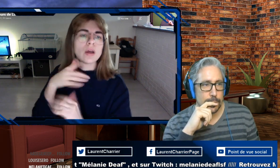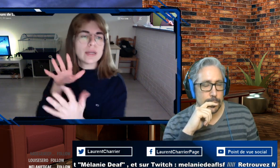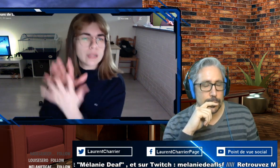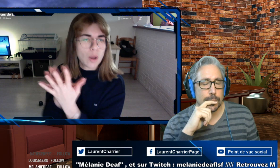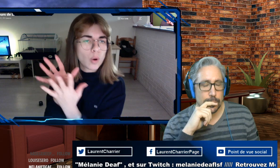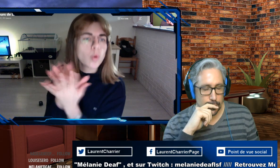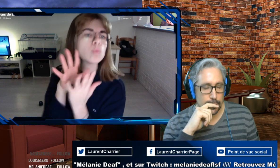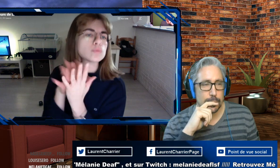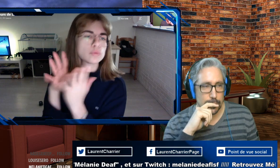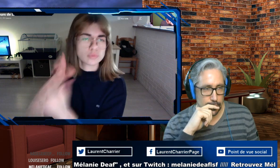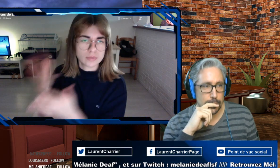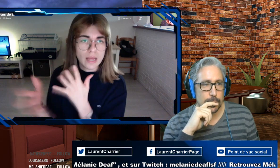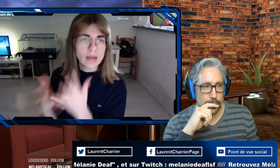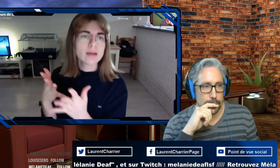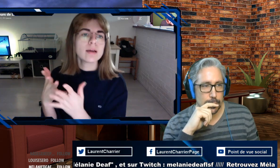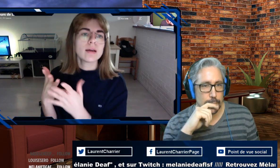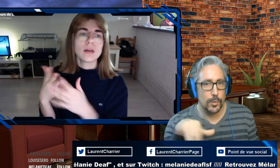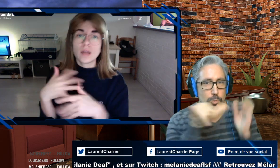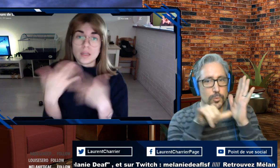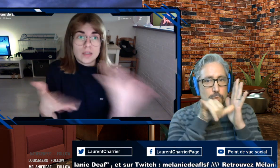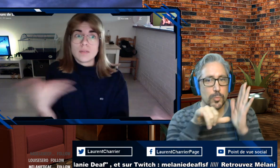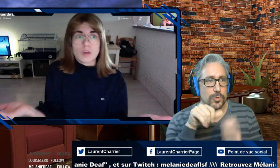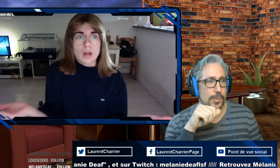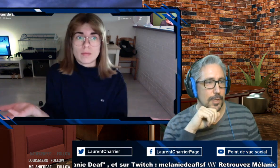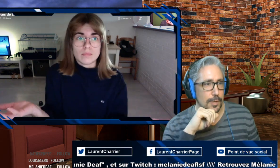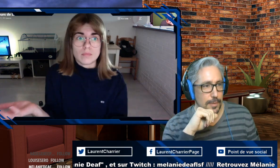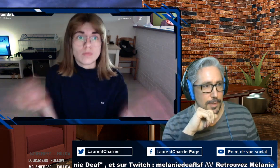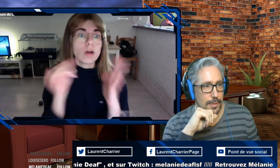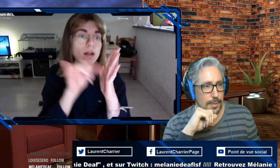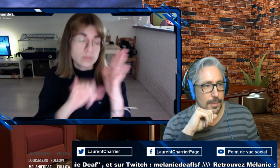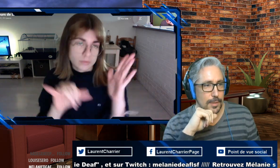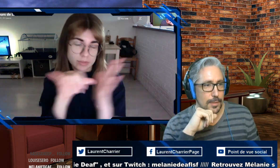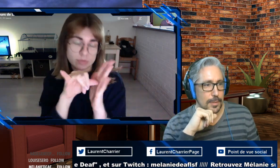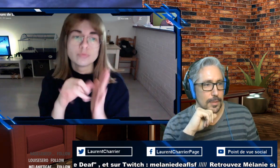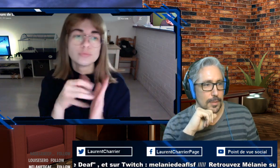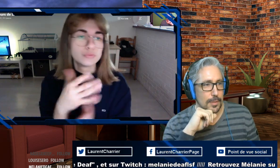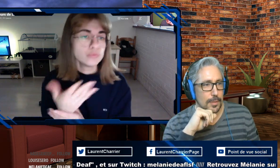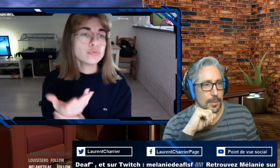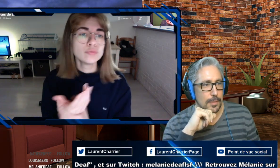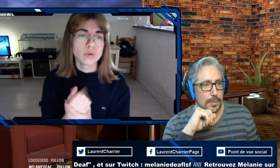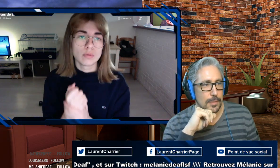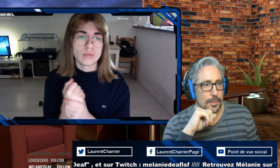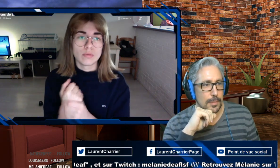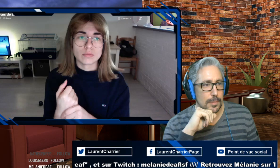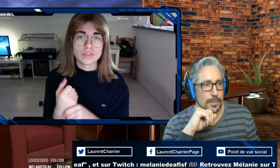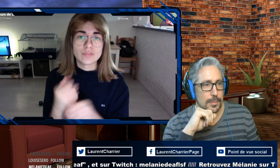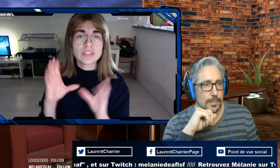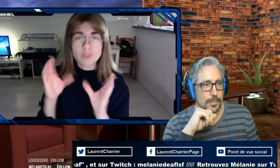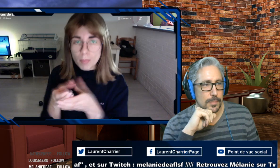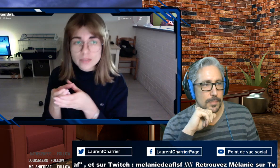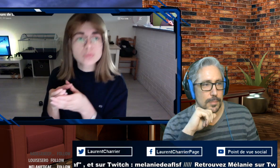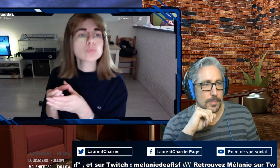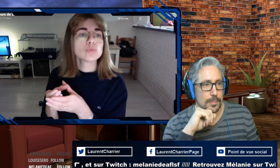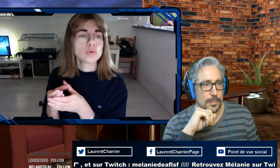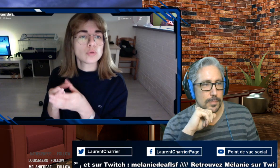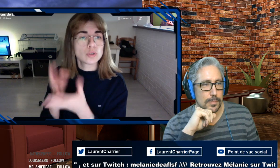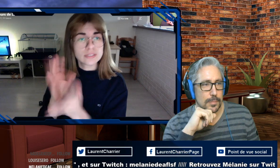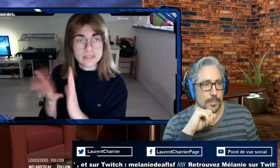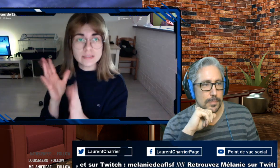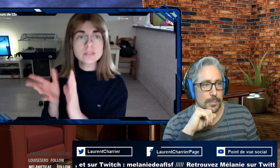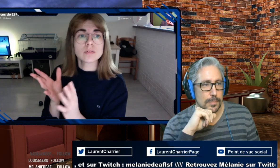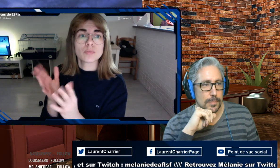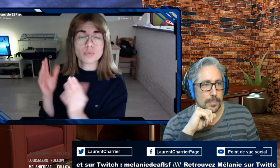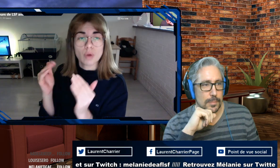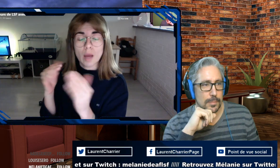sourds, des rencontres, tout ça. Et YouTube, tout ça. voilà, aussi sur YouTube, j'ai fait des formations de langue